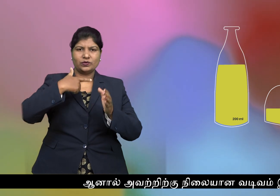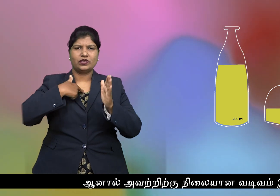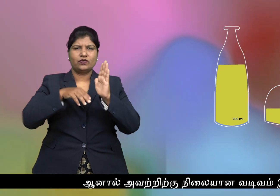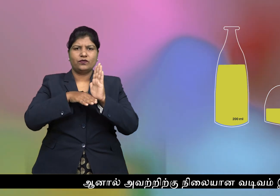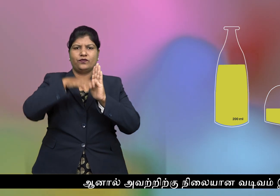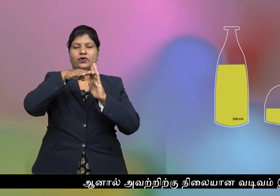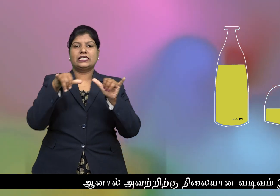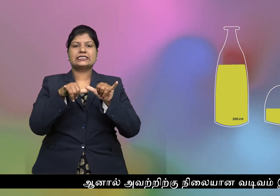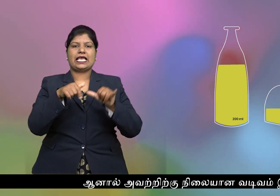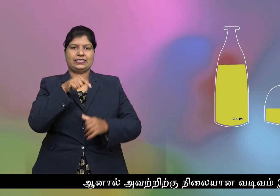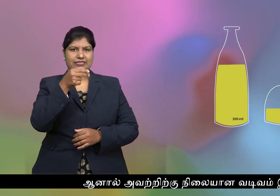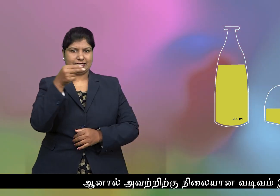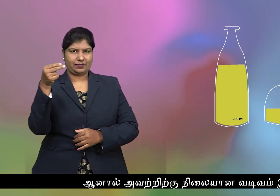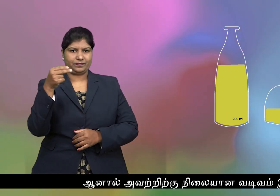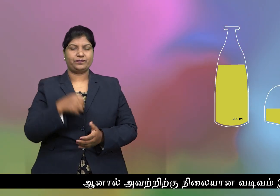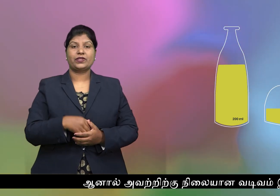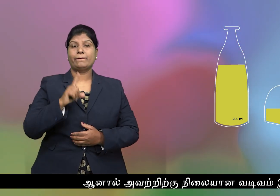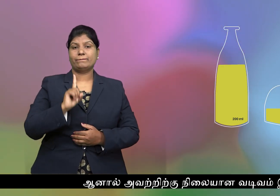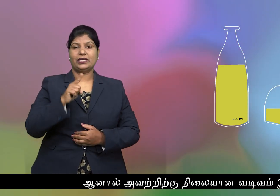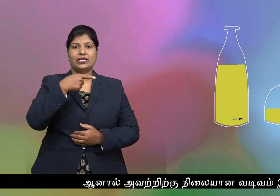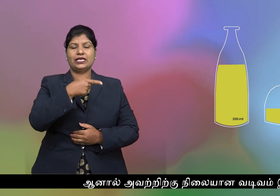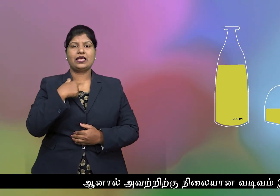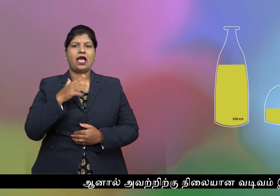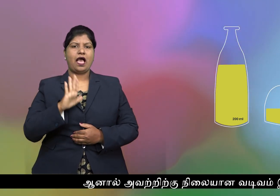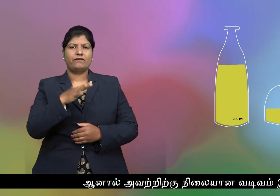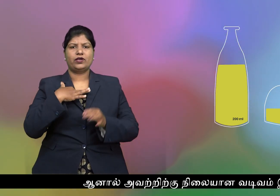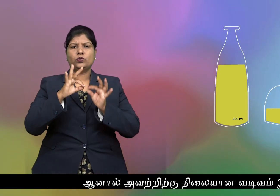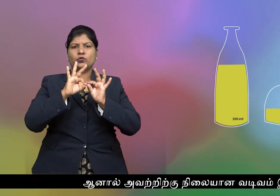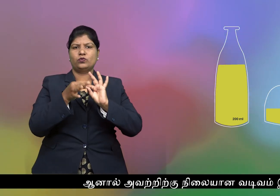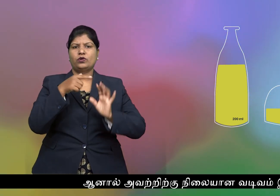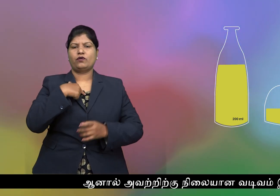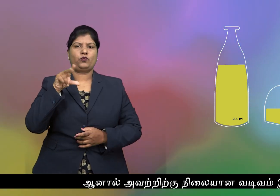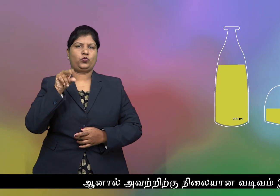ஆனால் அவற்றுக்கு நிலையான வடிவம் இல்லை.